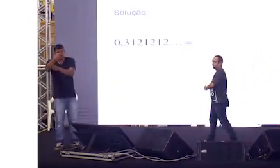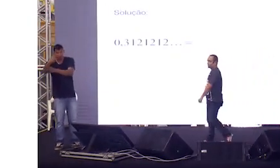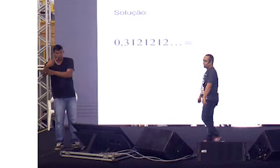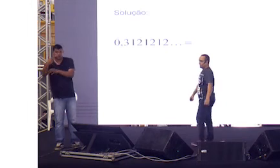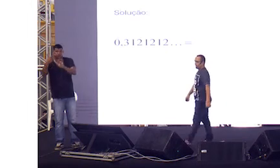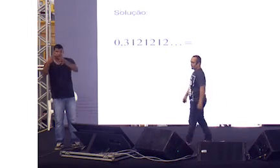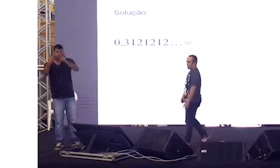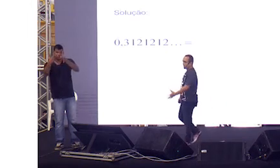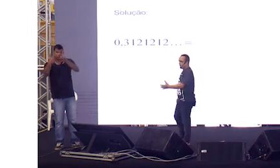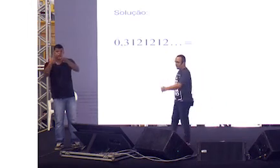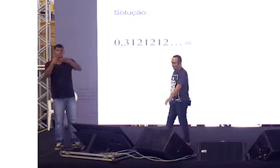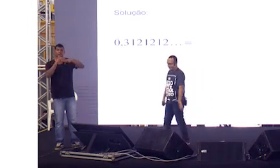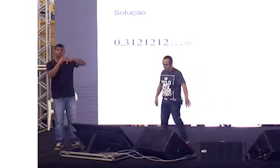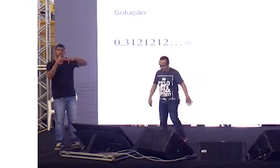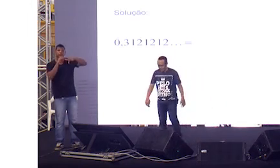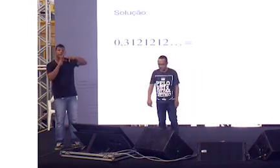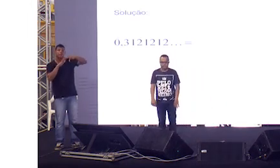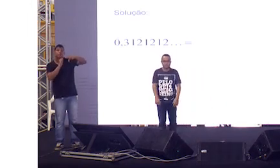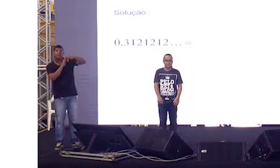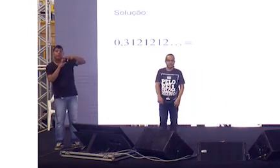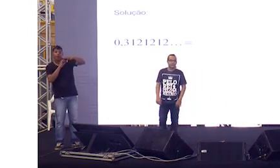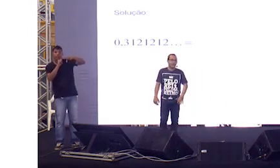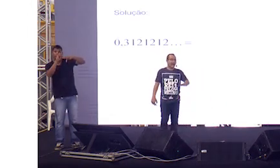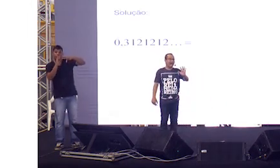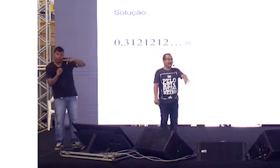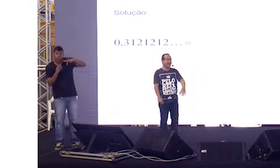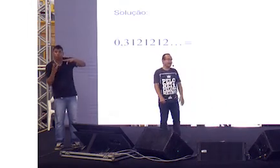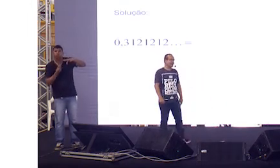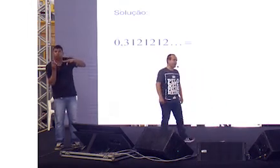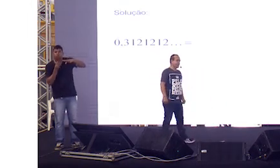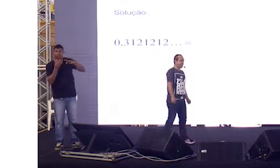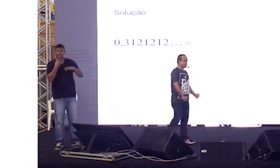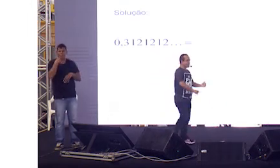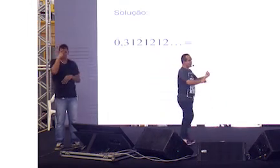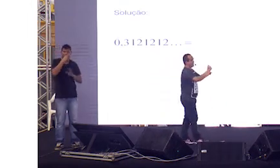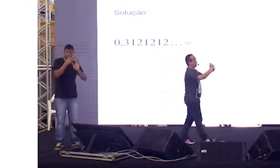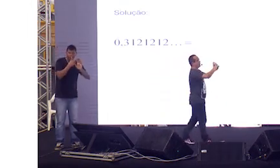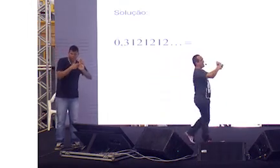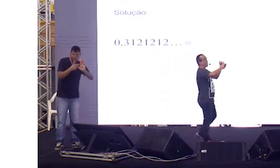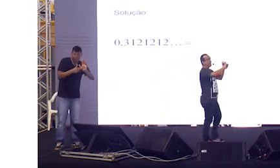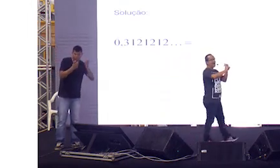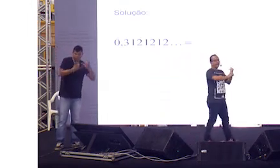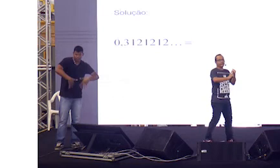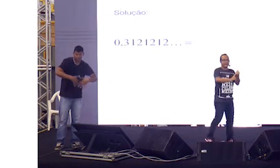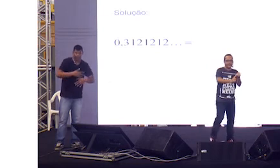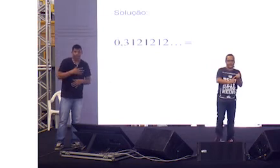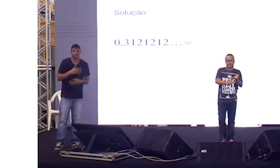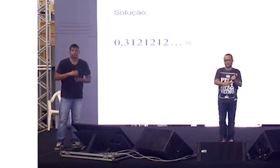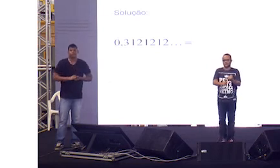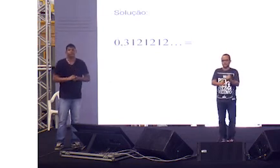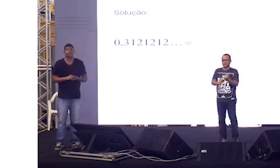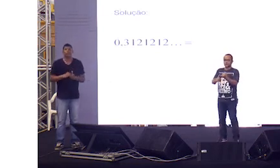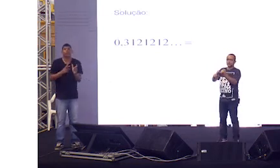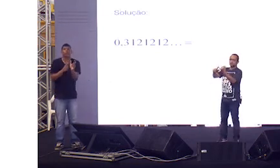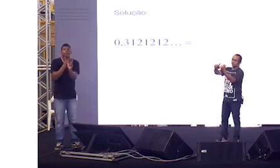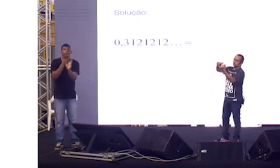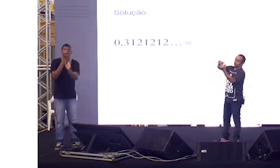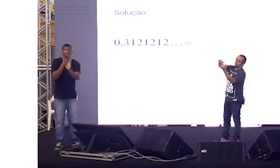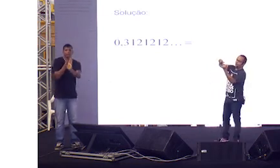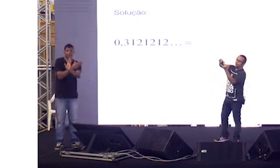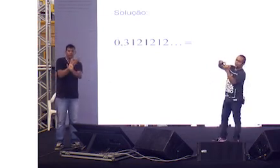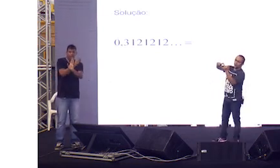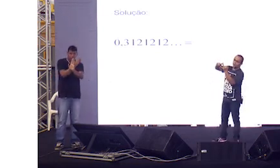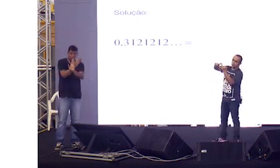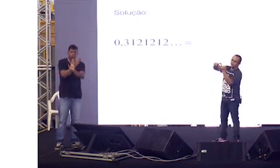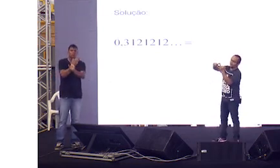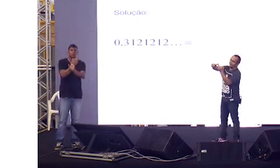12, e vamos transformar em fração. A regra é assim: eu pego a parte inteira, junto